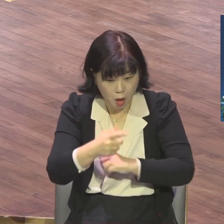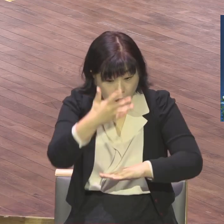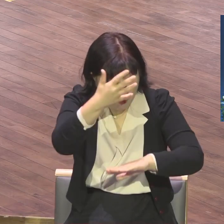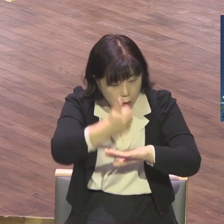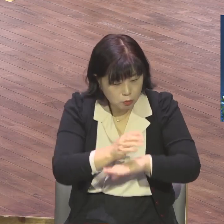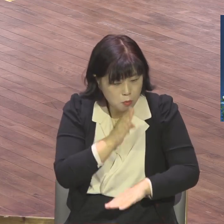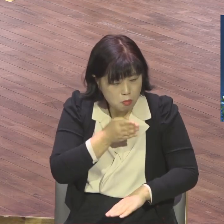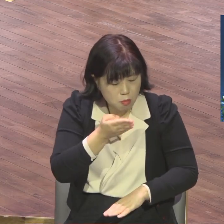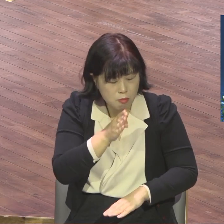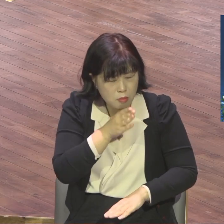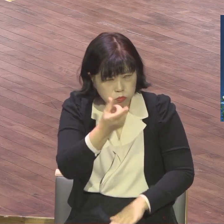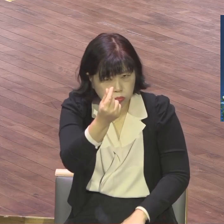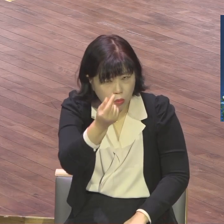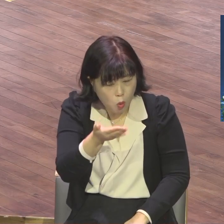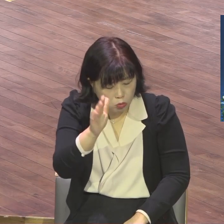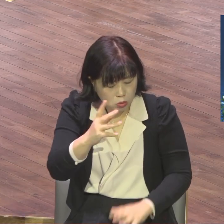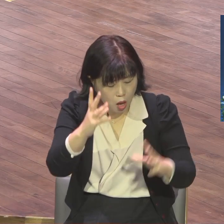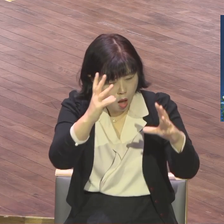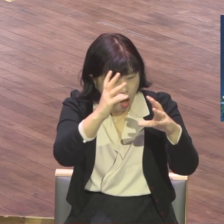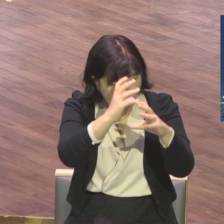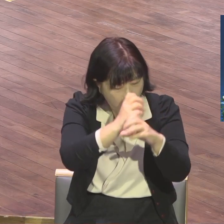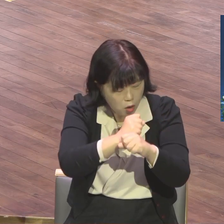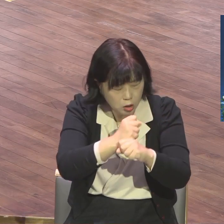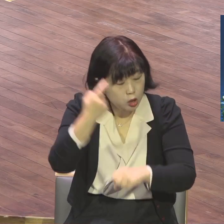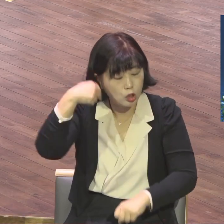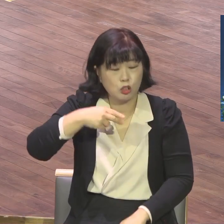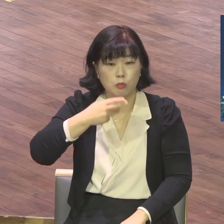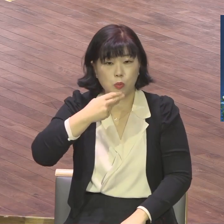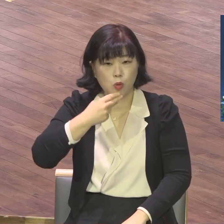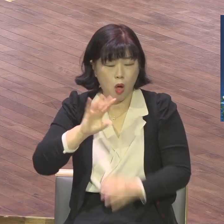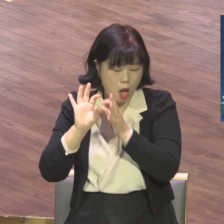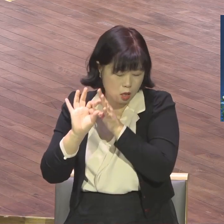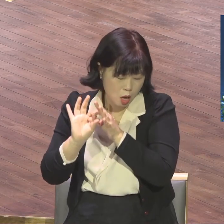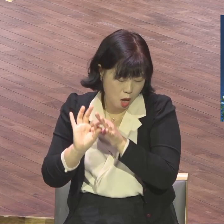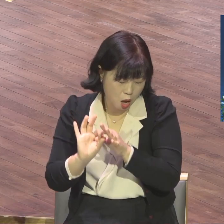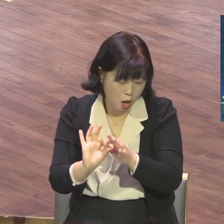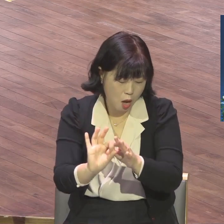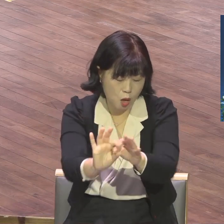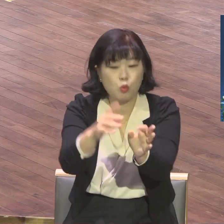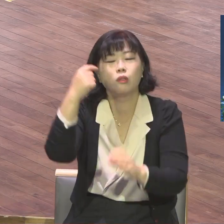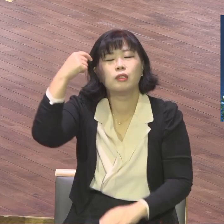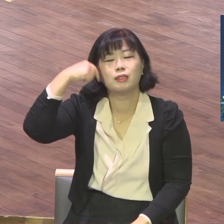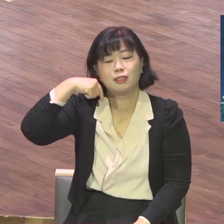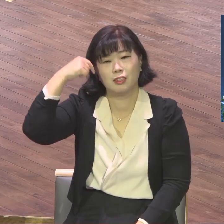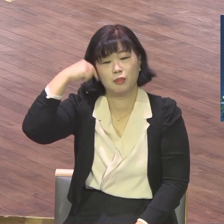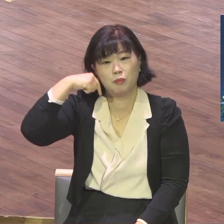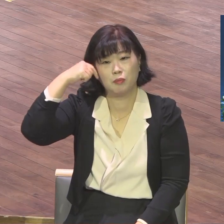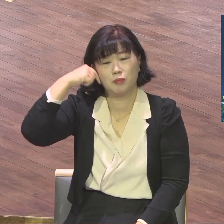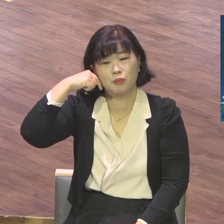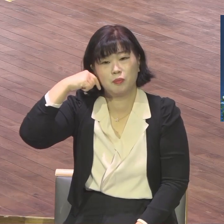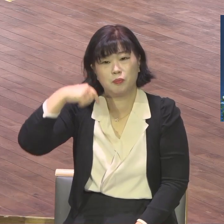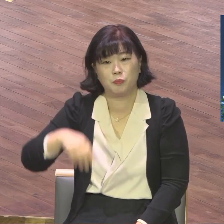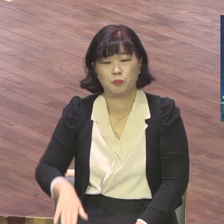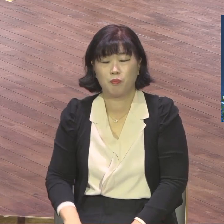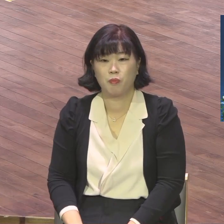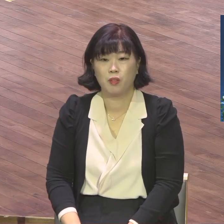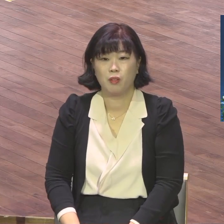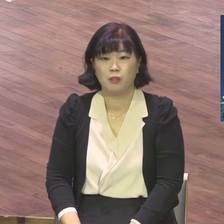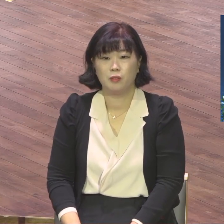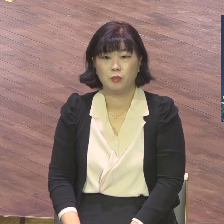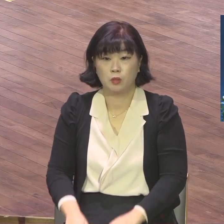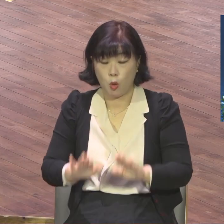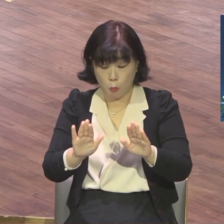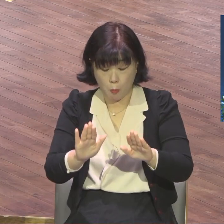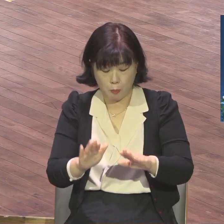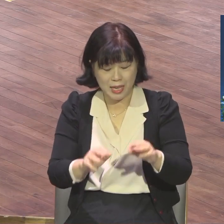아니다. 이 성경 66권 중에 유일하게 현재 진행형으로 끝난 것이 사도행전이에요. 끝난